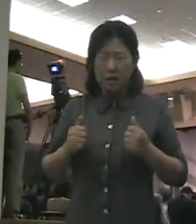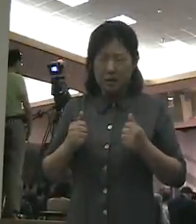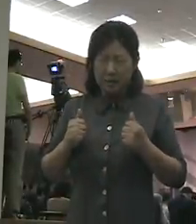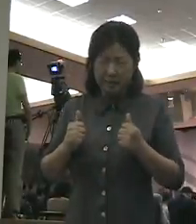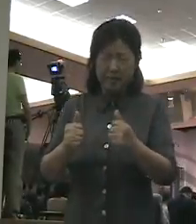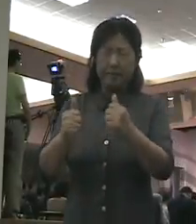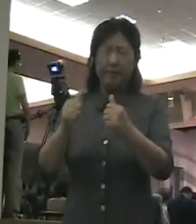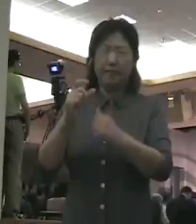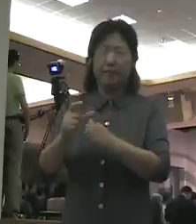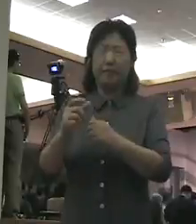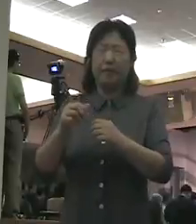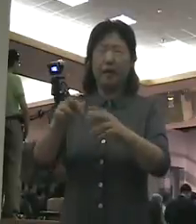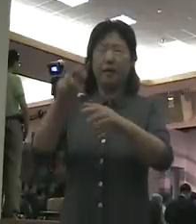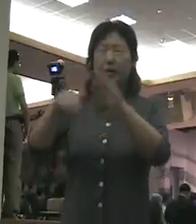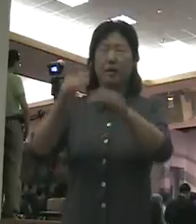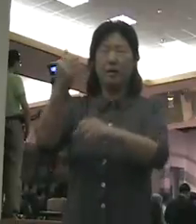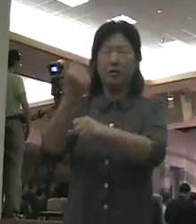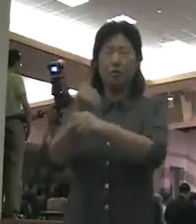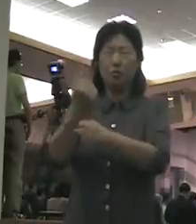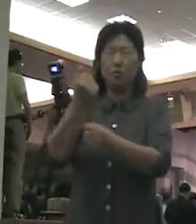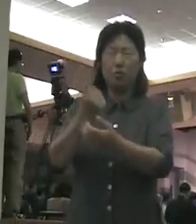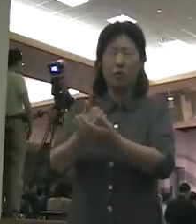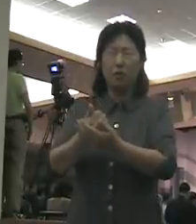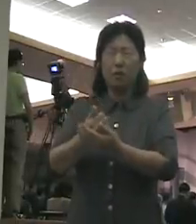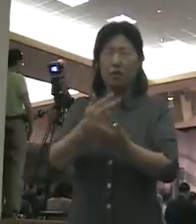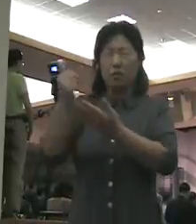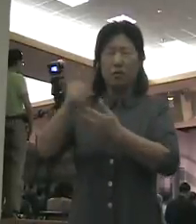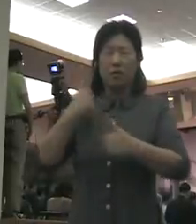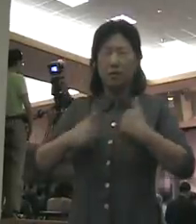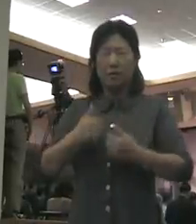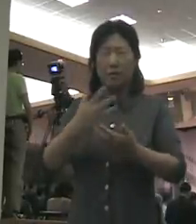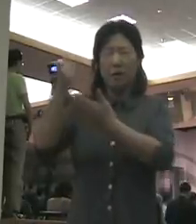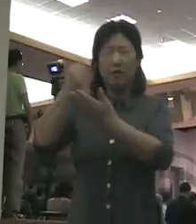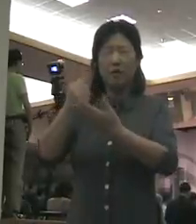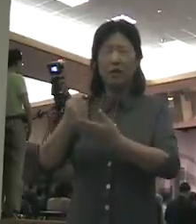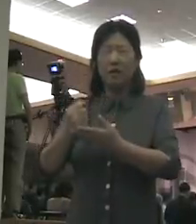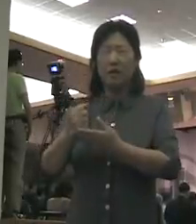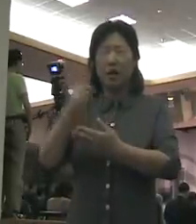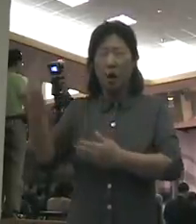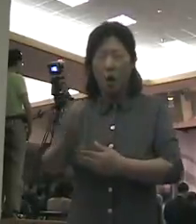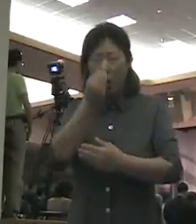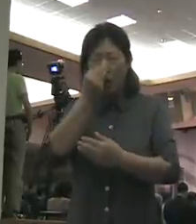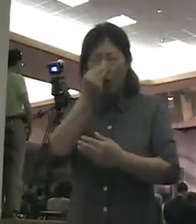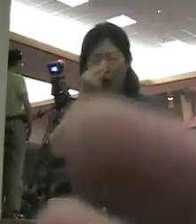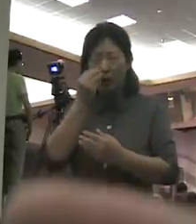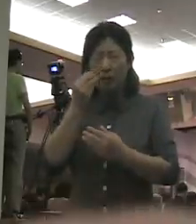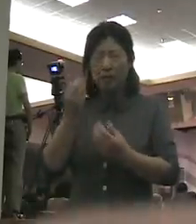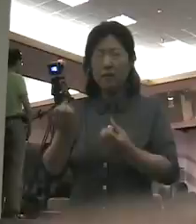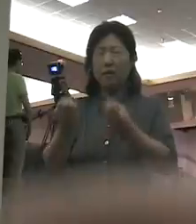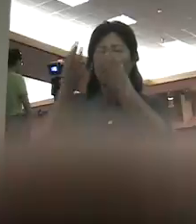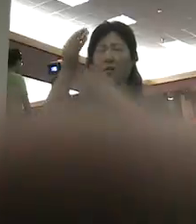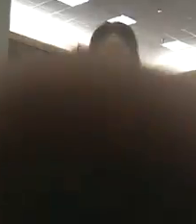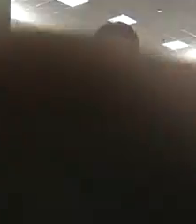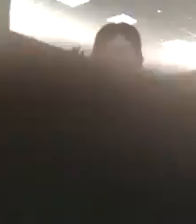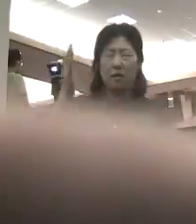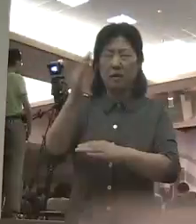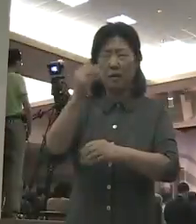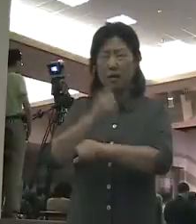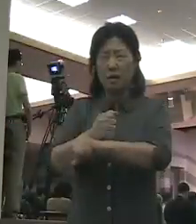도와주시옵소서. 오늘 드리는 저희 예배가 주님께서 기뻐 받으시는 거룩한 산제사가 되게 하시고 마치는 시간까지 오직 주님만이 임재하셔서 홀로 영광